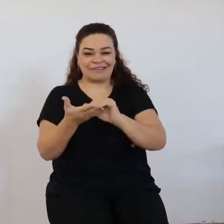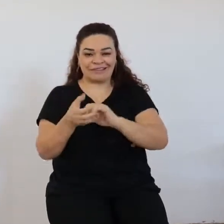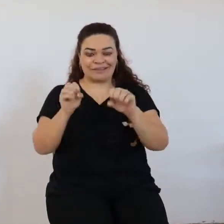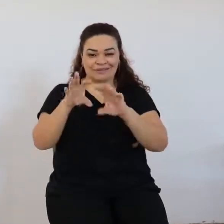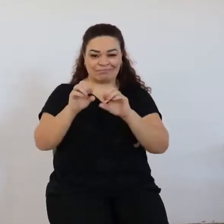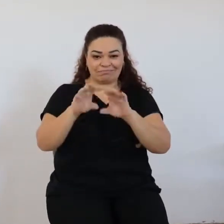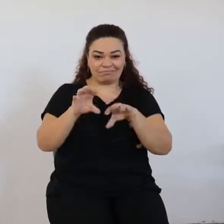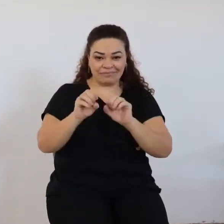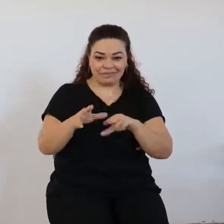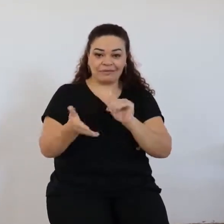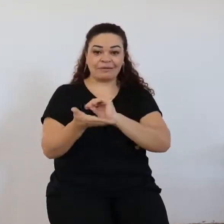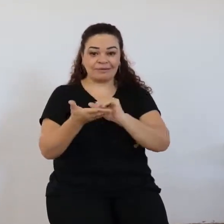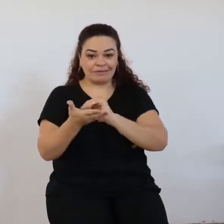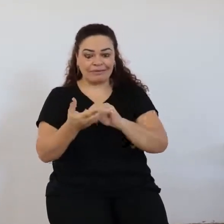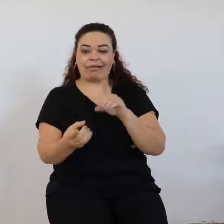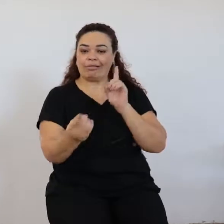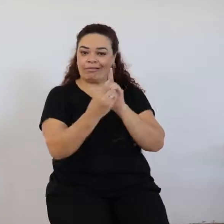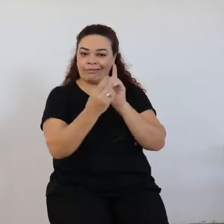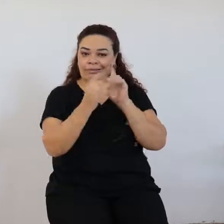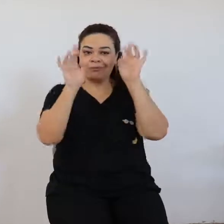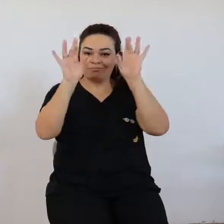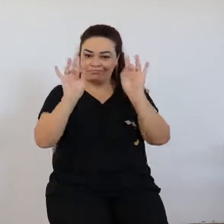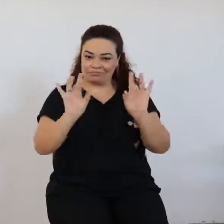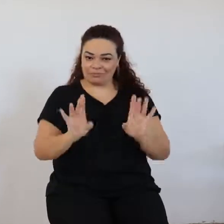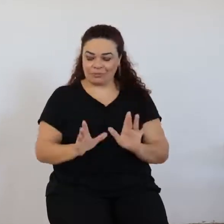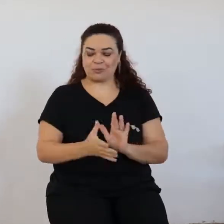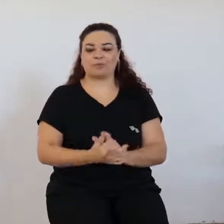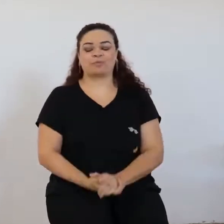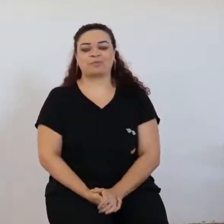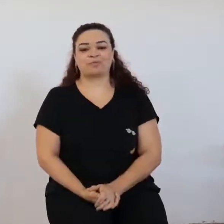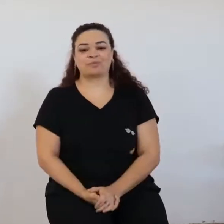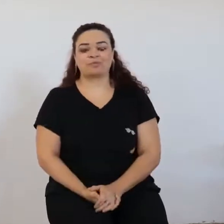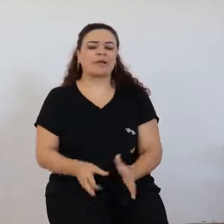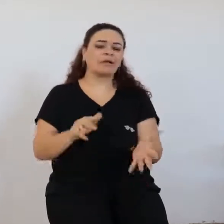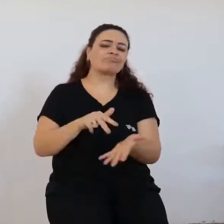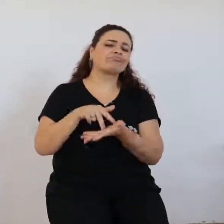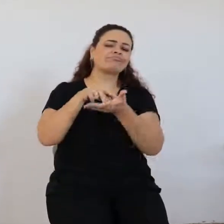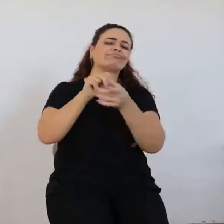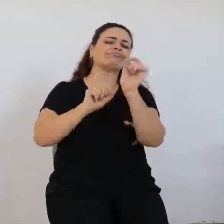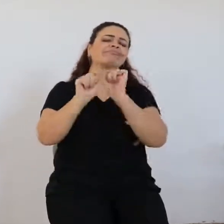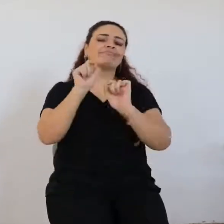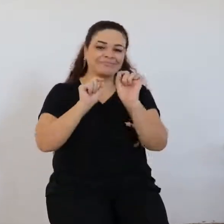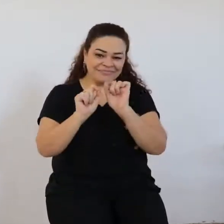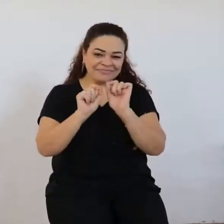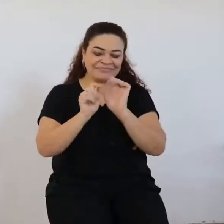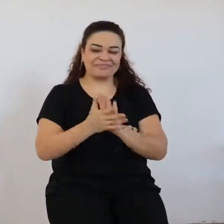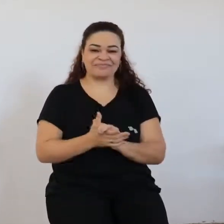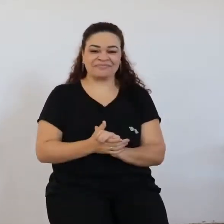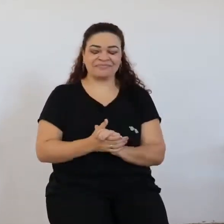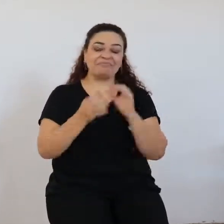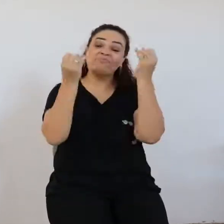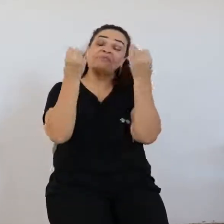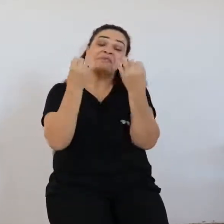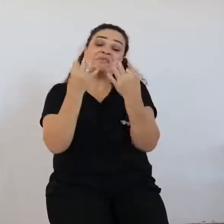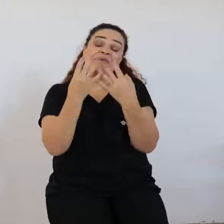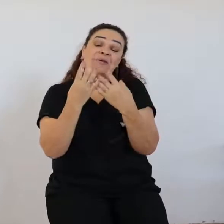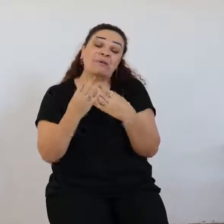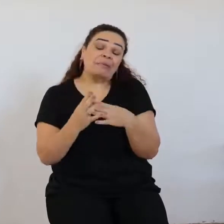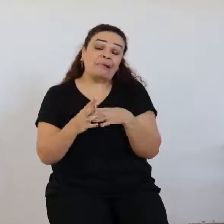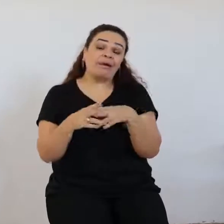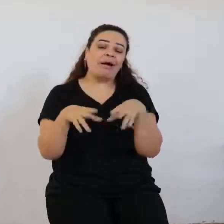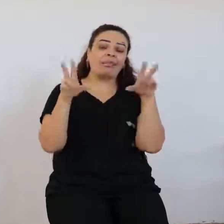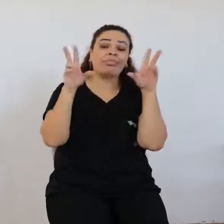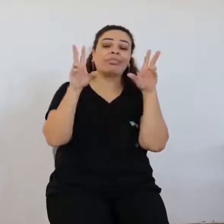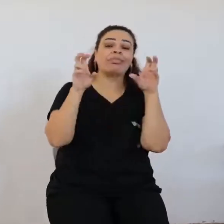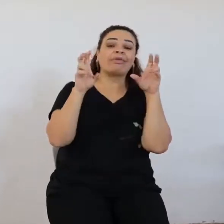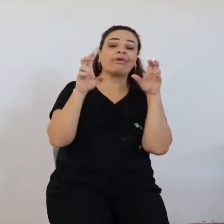Especial, atendimento educacional especializado. E eu vou falar hoje um pouquinho com vocês sobre algumas questões que nós